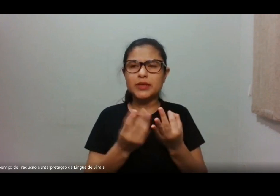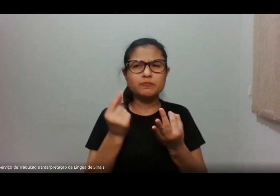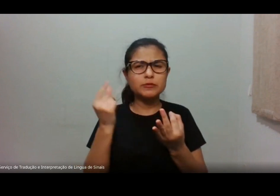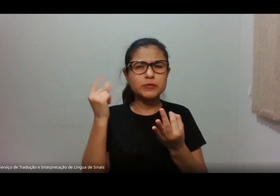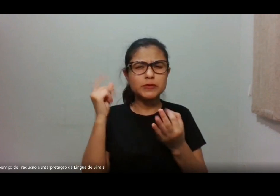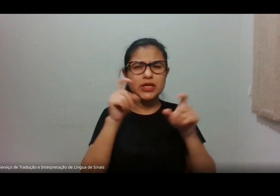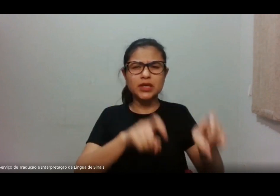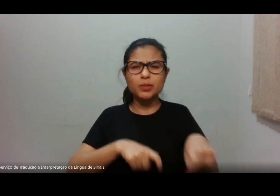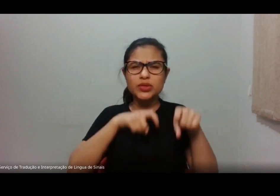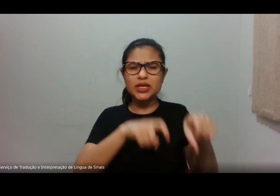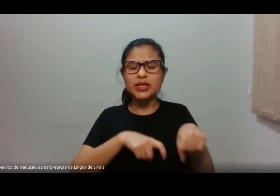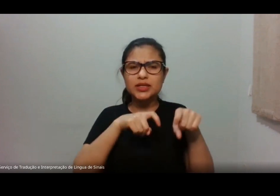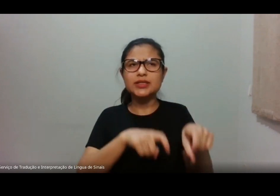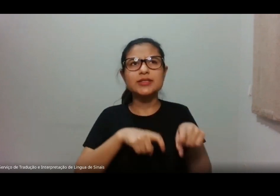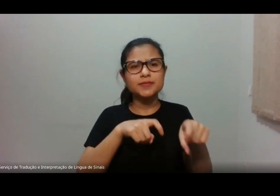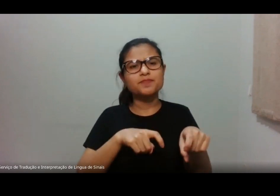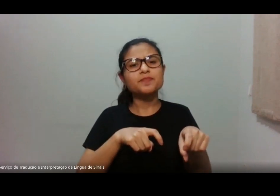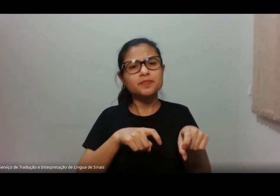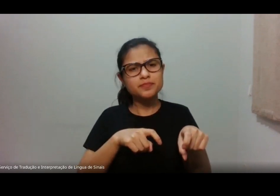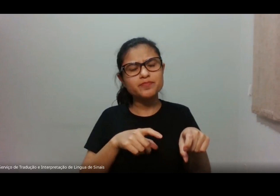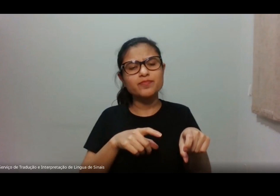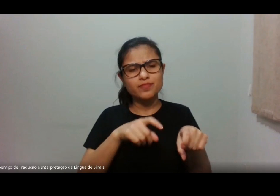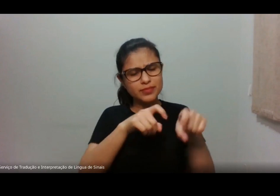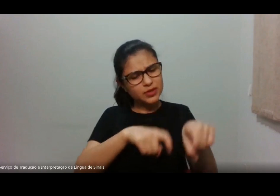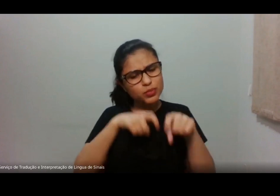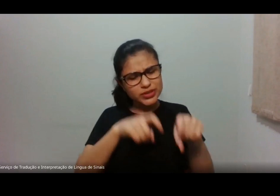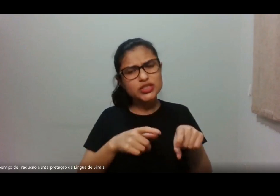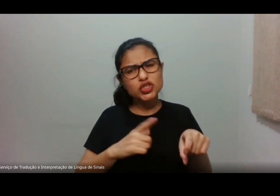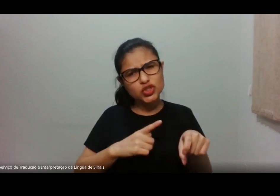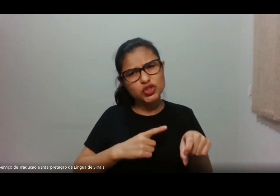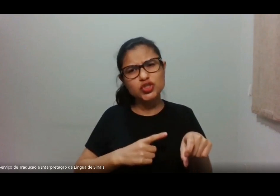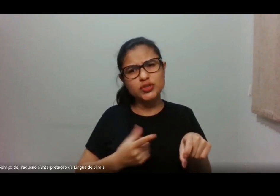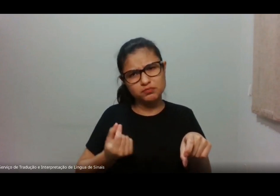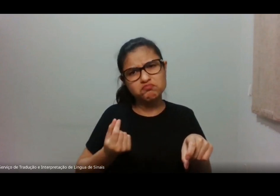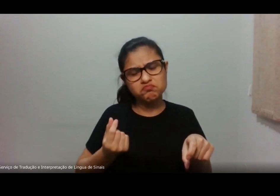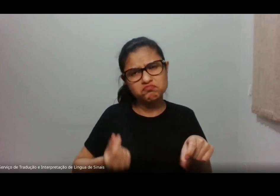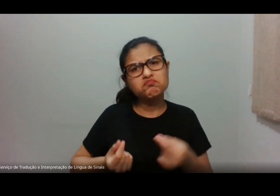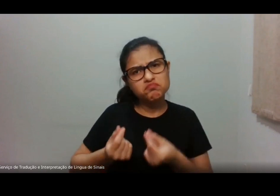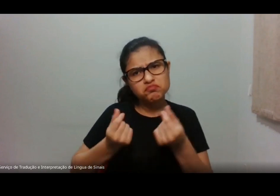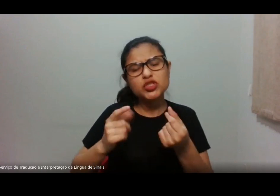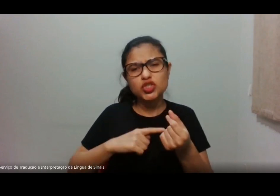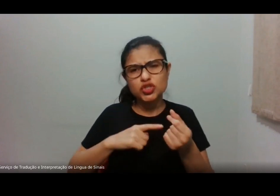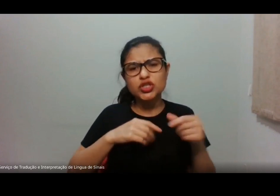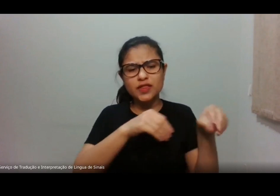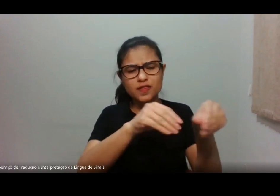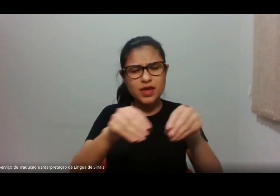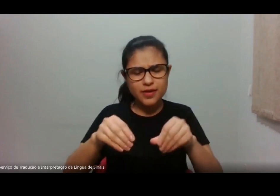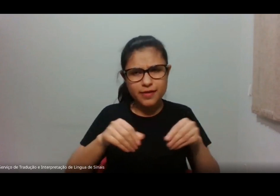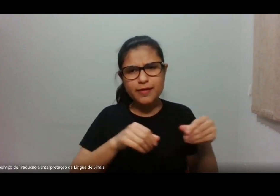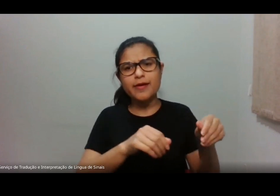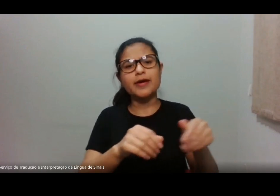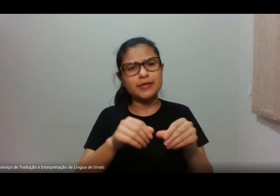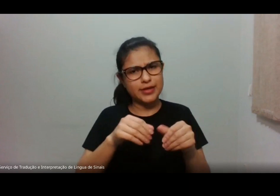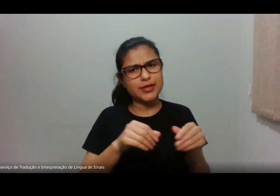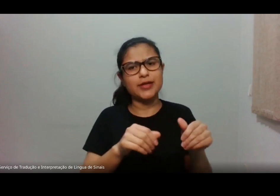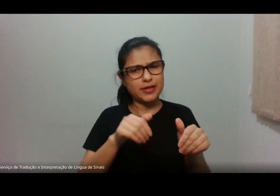de camponeses, e camponeses que ganharam um pouco mais de dinheiro e que já tinham propriedade